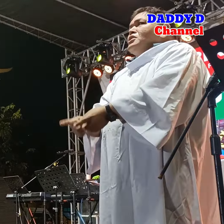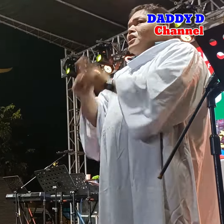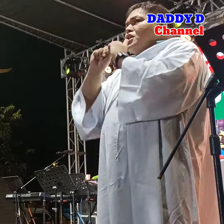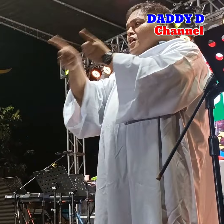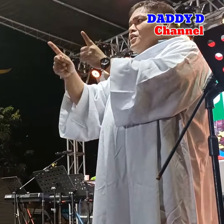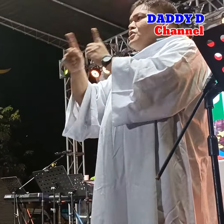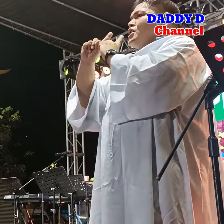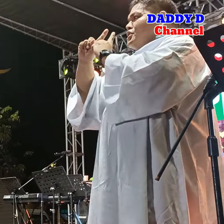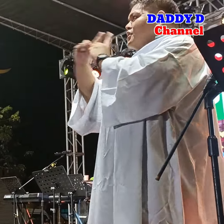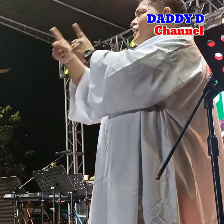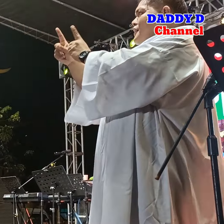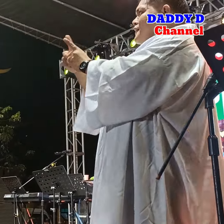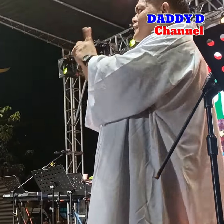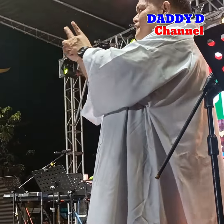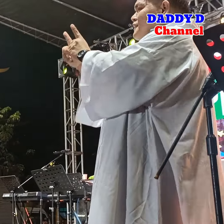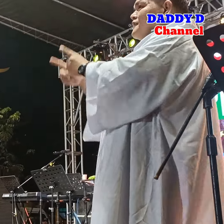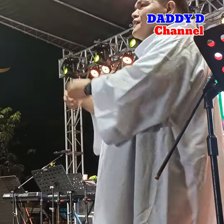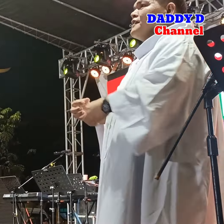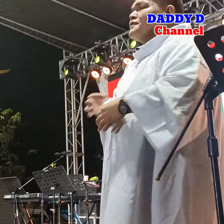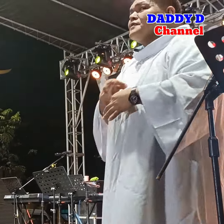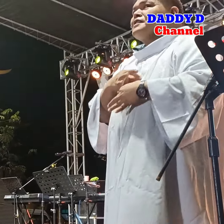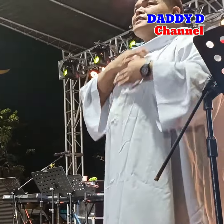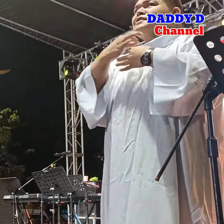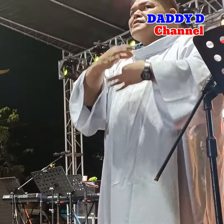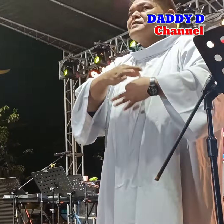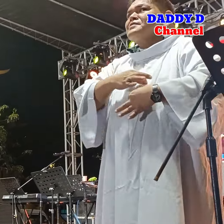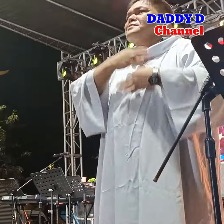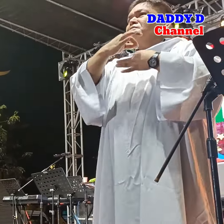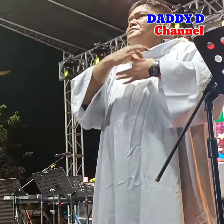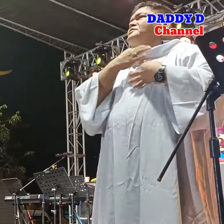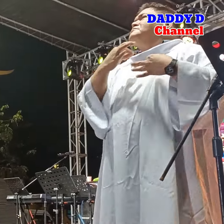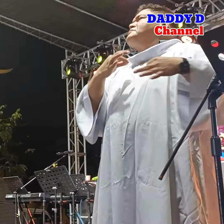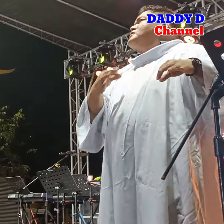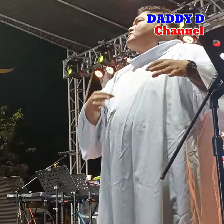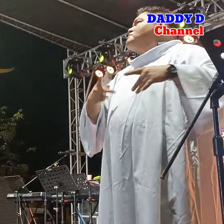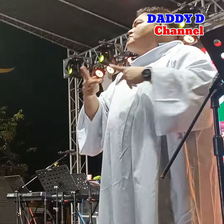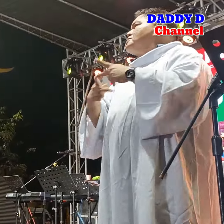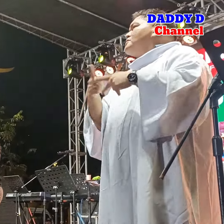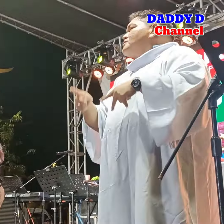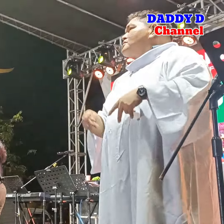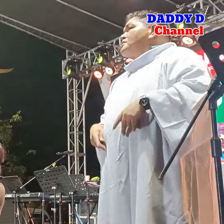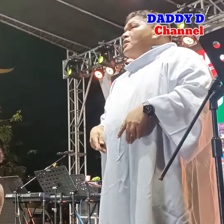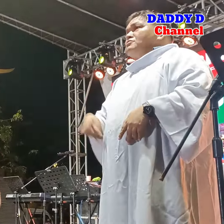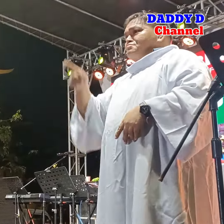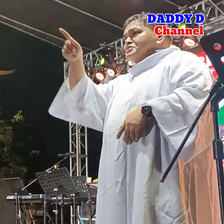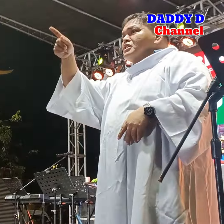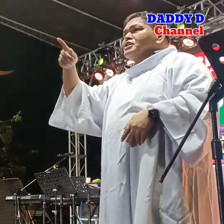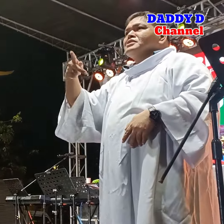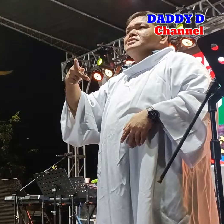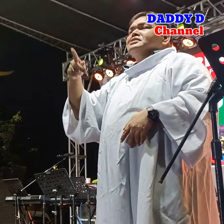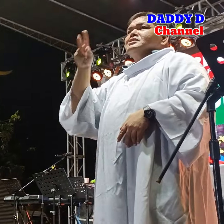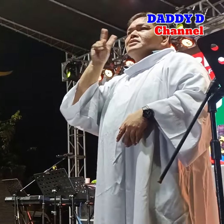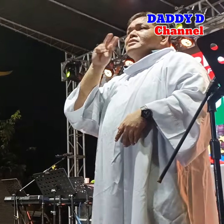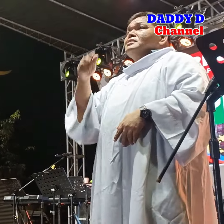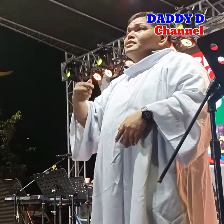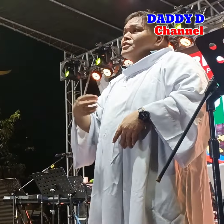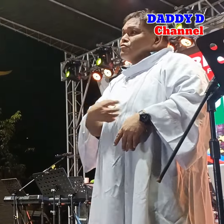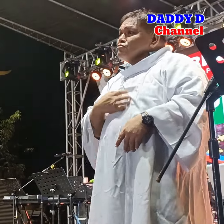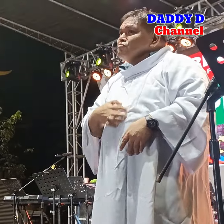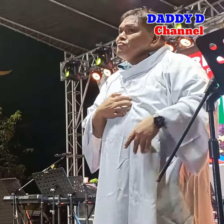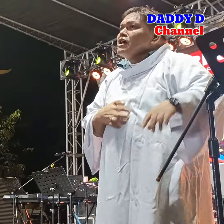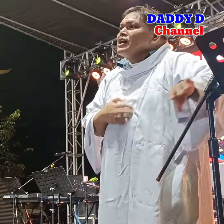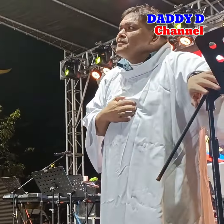niya tayo, dapat nararamdaman niya yung nararamdaman natin. Mr. President, gutom na